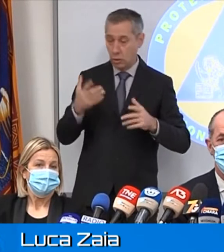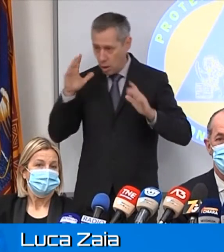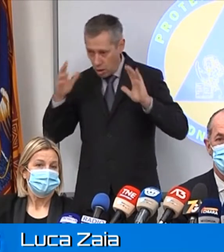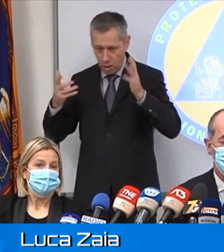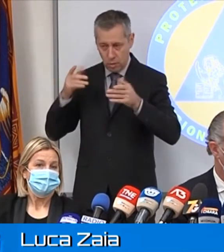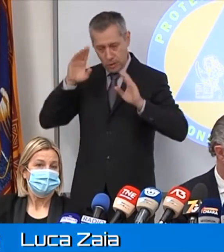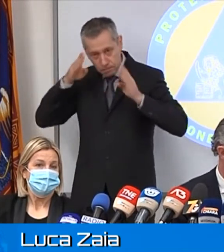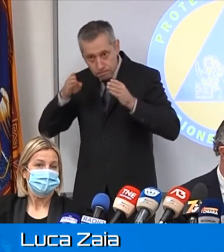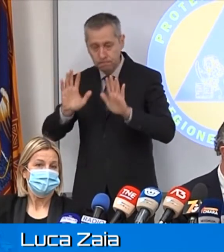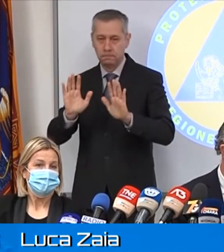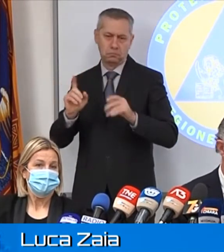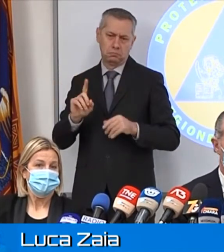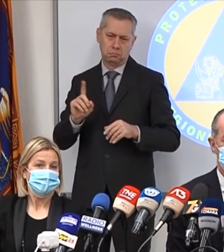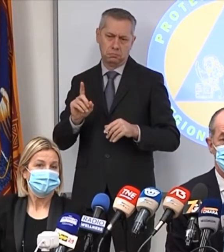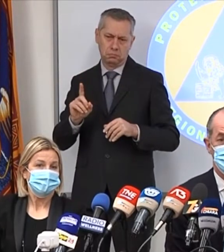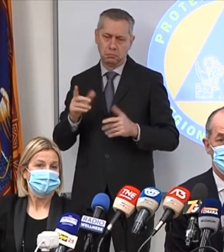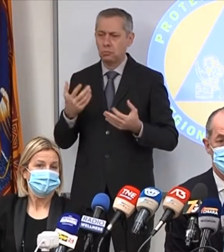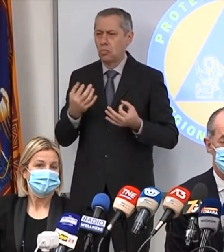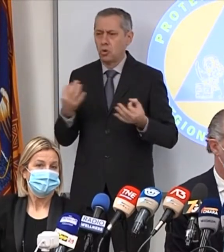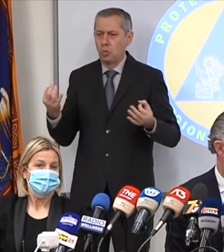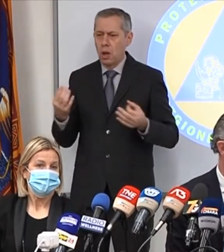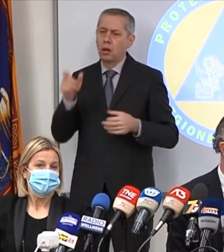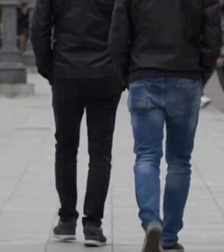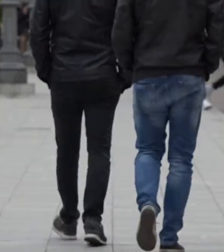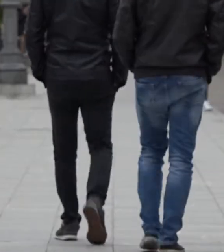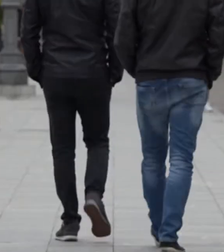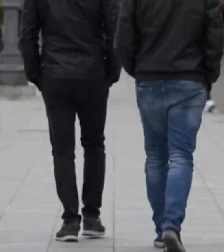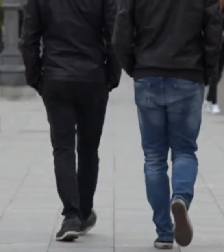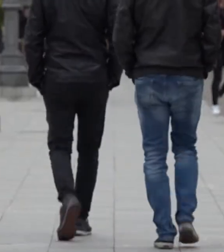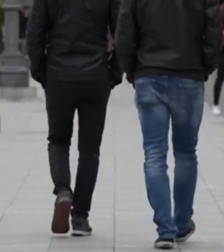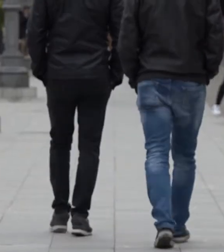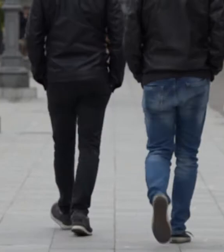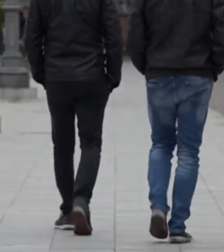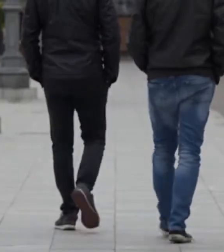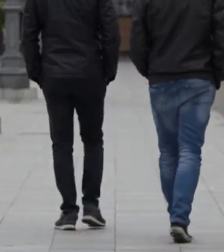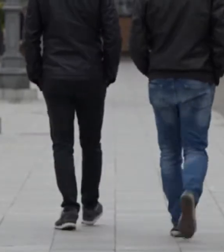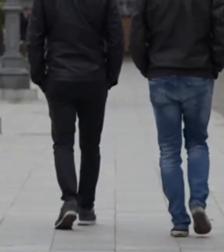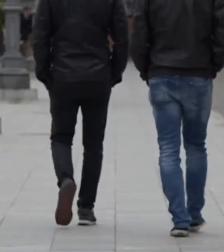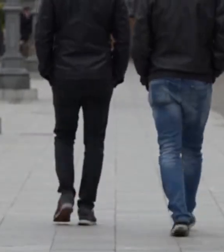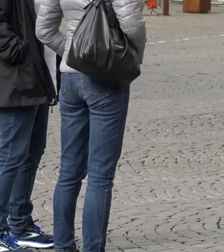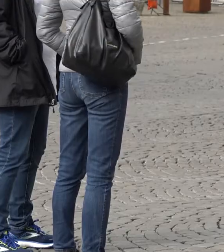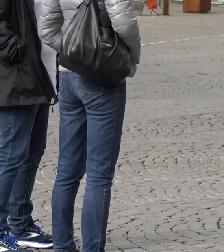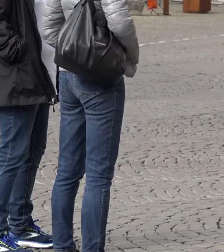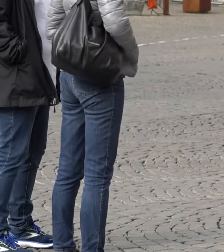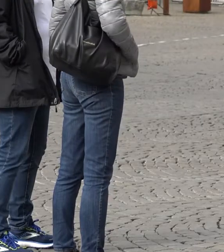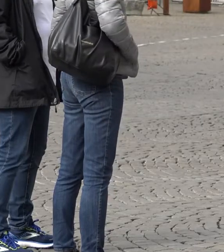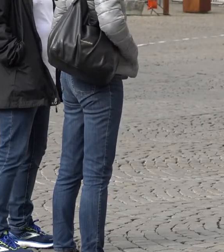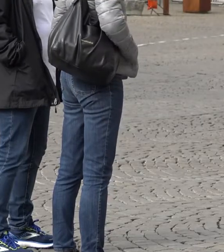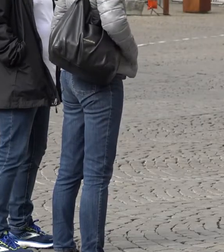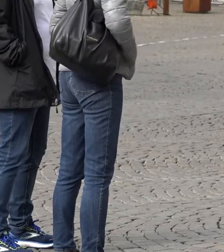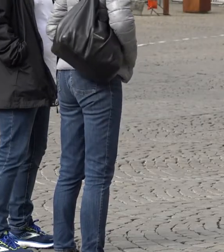infettive, le pneumologie, ma ci saranno sempre dei pazienti Covid. Il modello matematico cosa ci dice? Ci dice che